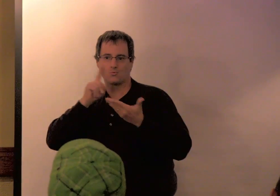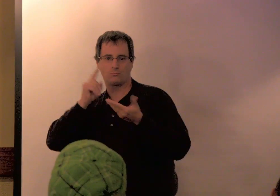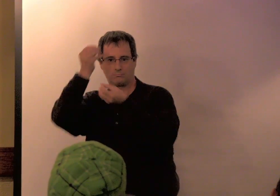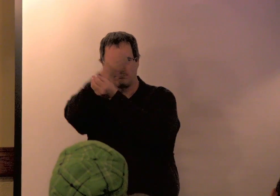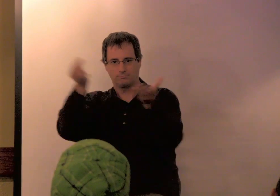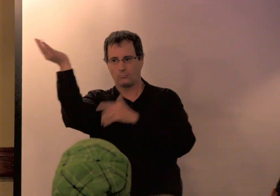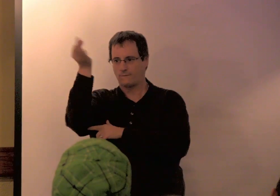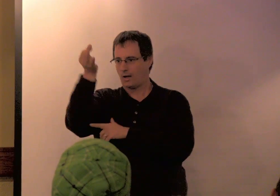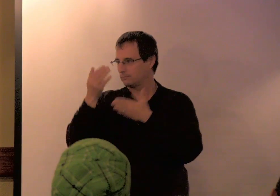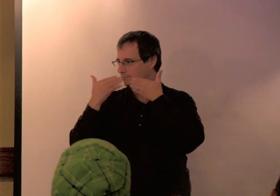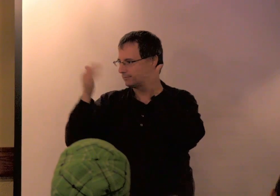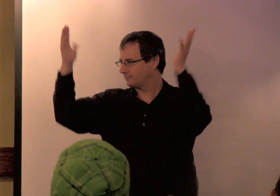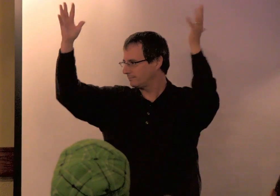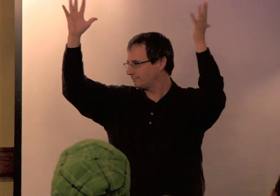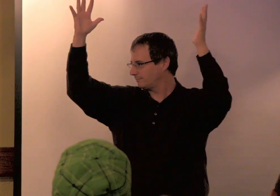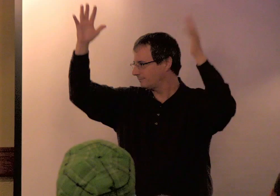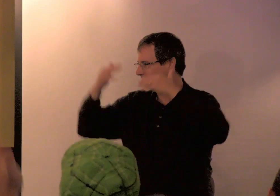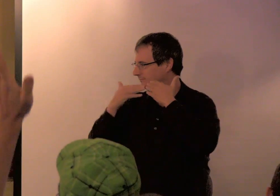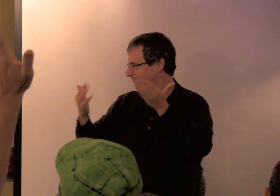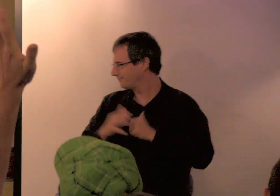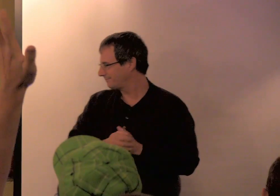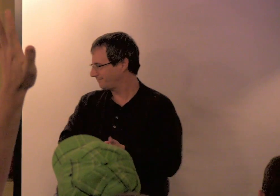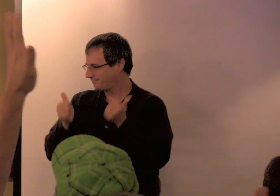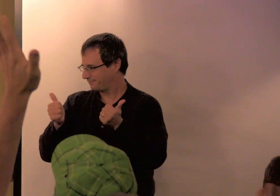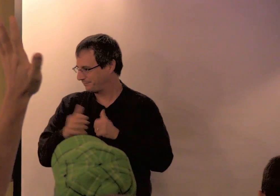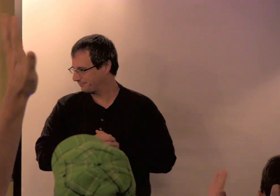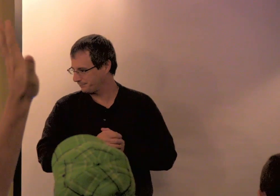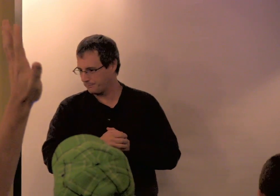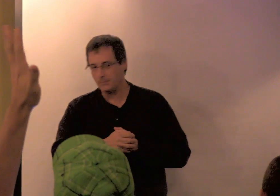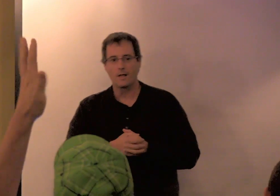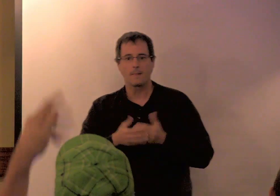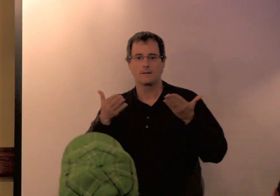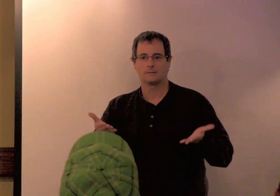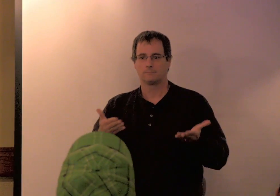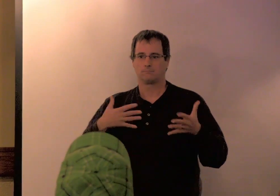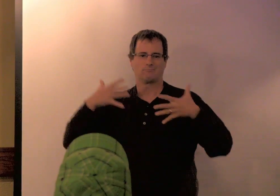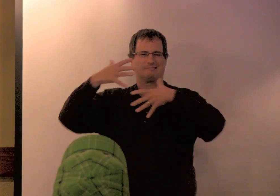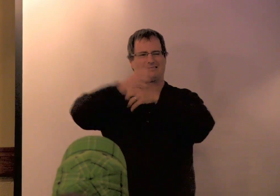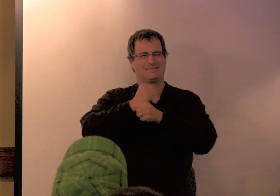de nous permettre d'offrir un programme d'information et de sensibilisation sur la sourdité.